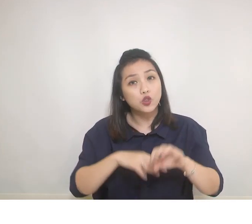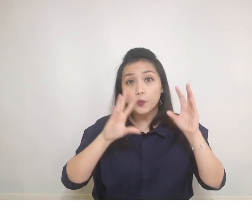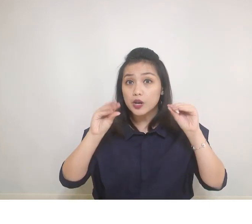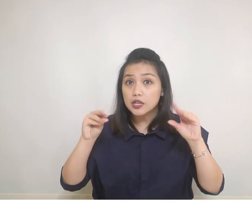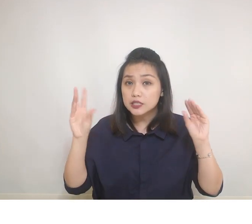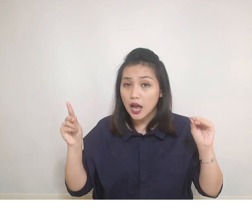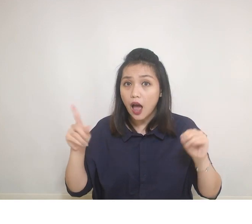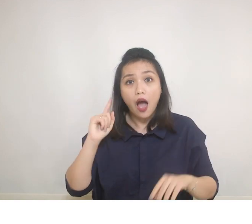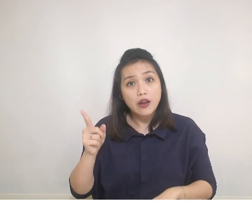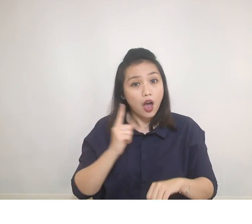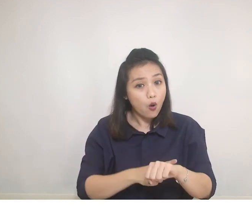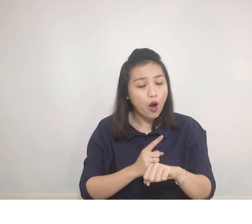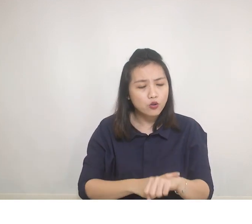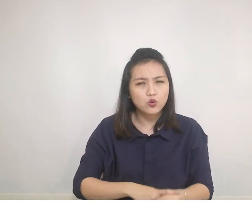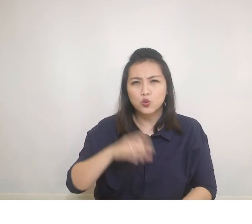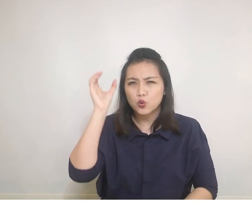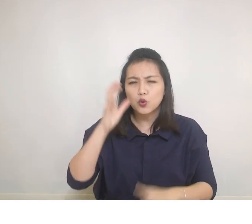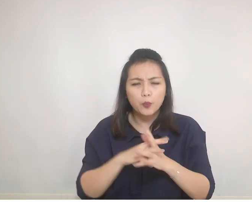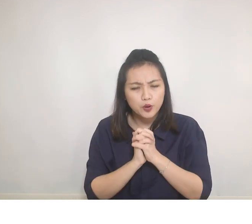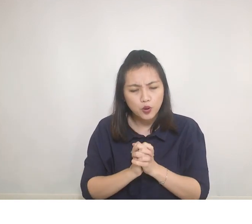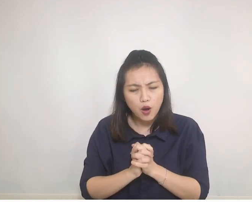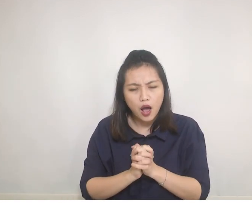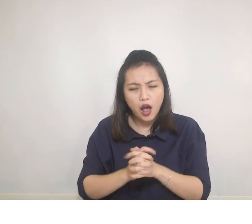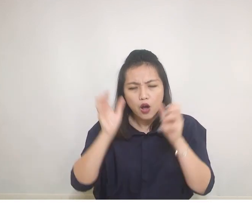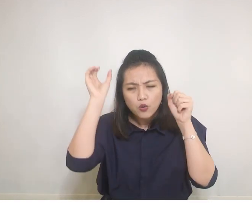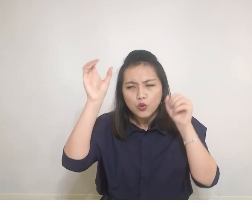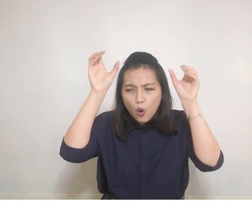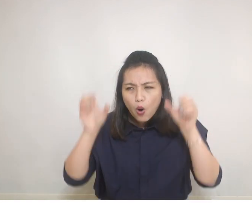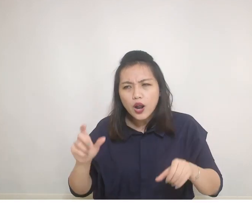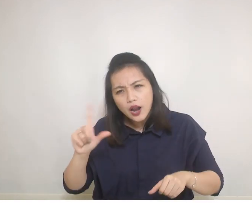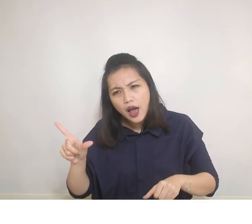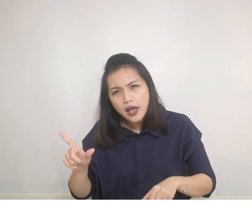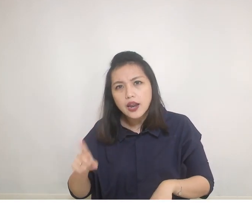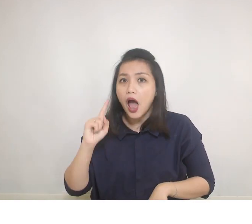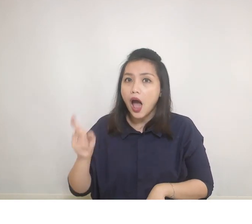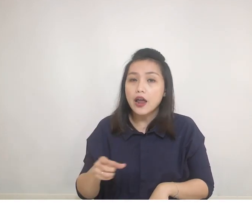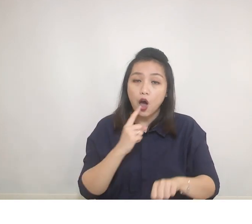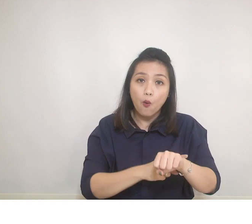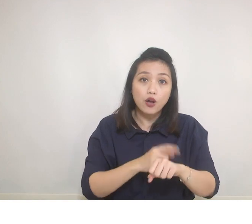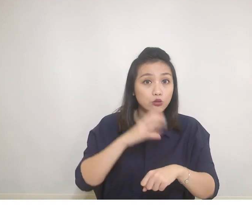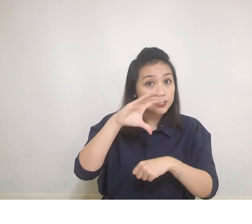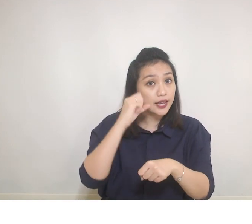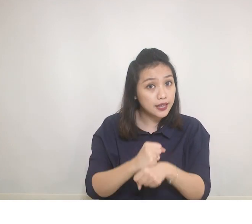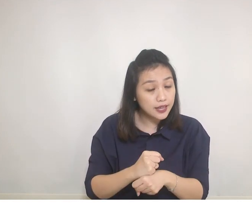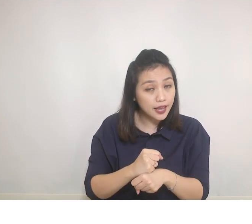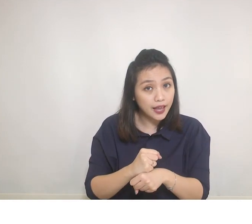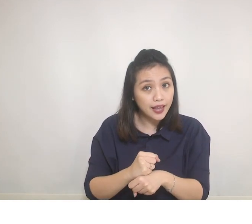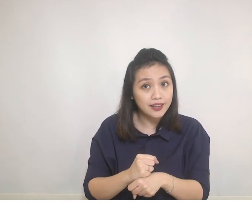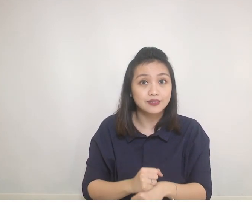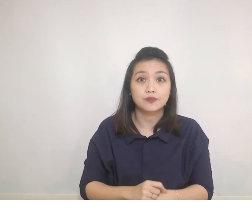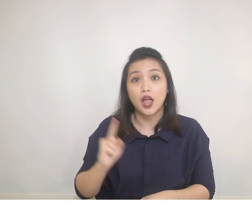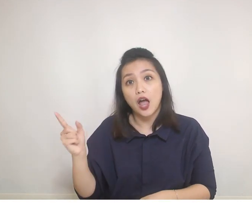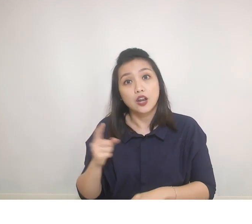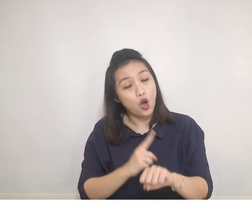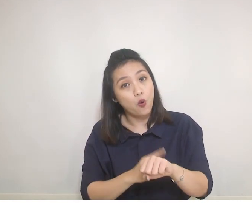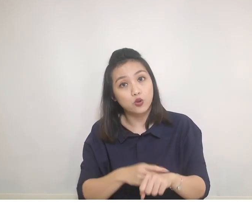waktunya kayaknya sudah... Ya, nggak waktunya nutut. Sudah habis. Ini mestinya masih ada pertanyaan lagi nih, masih nutut enggak tapi ya? Kayaknya enggak. Enggak nutut ya, enggak waduh.